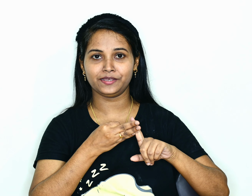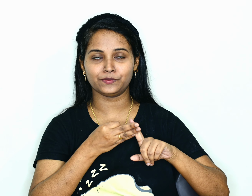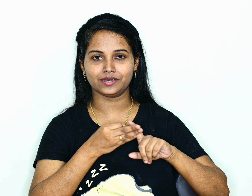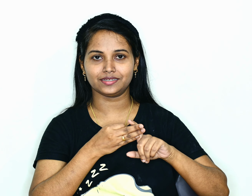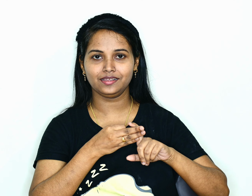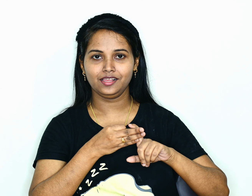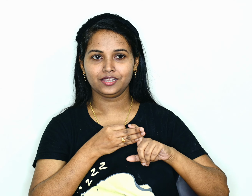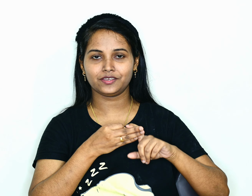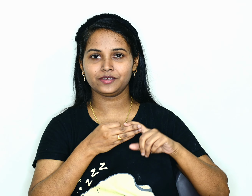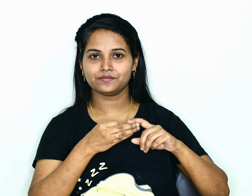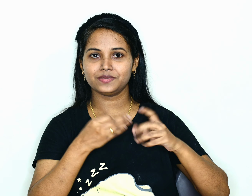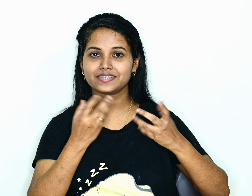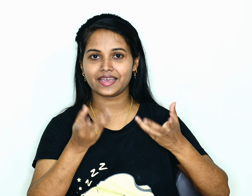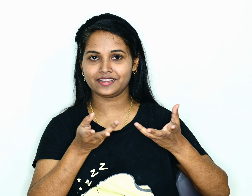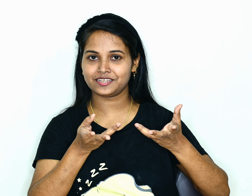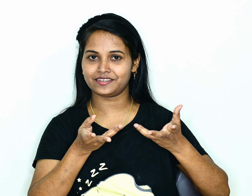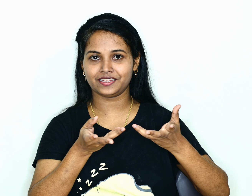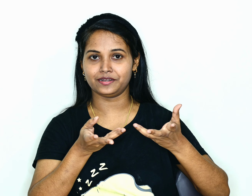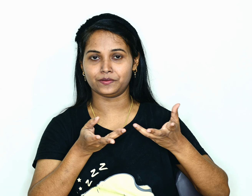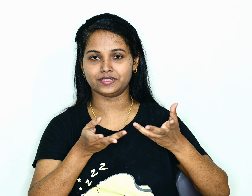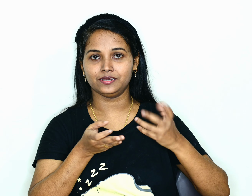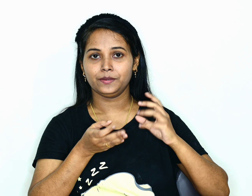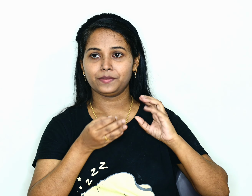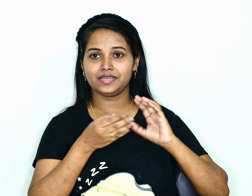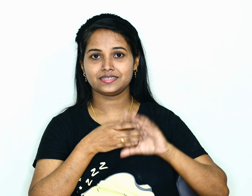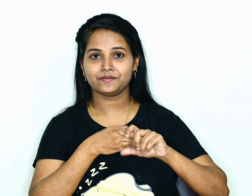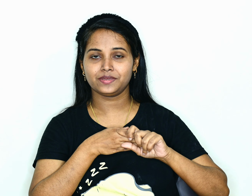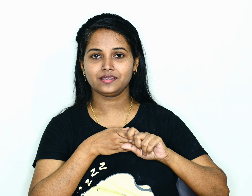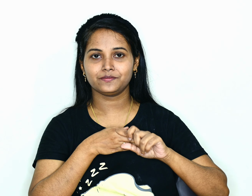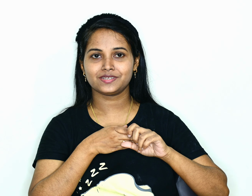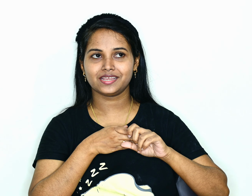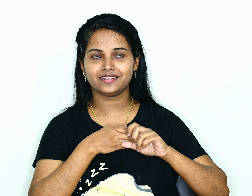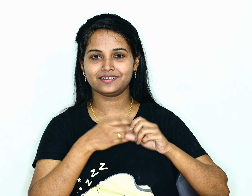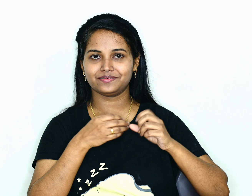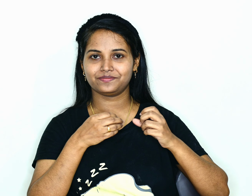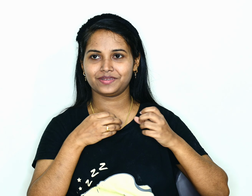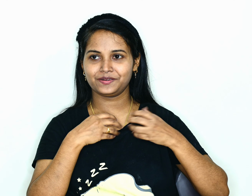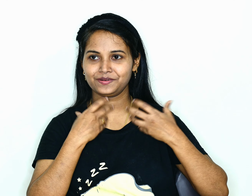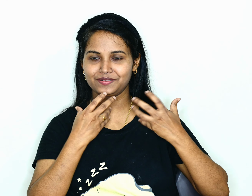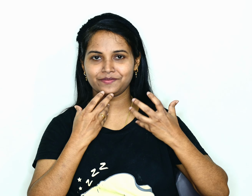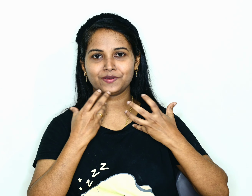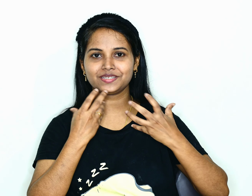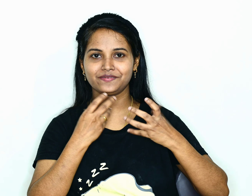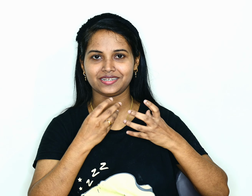ब्लीडिंग हुआ था, क्योंकि मिसकैरेज करके एक डाउट था। बट इस टाइम पे मुझे एक आई डोंट नो पॉजिटिविटी